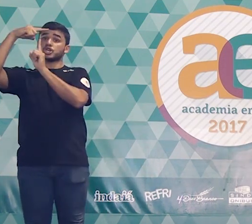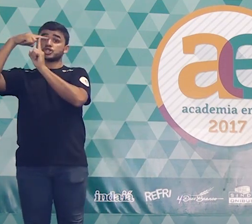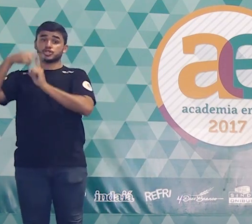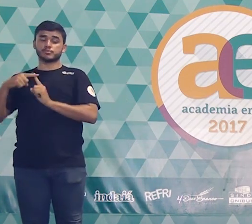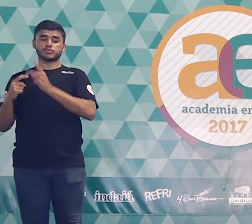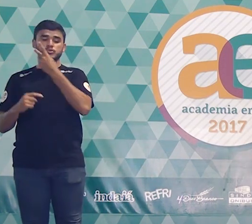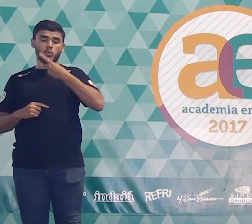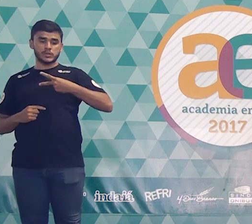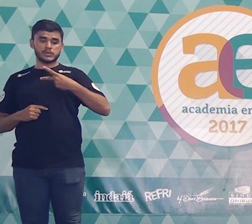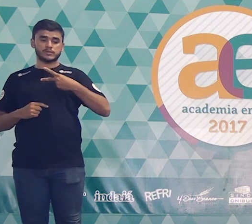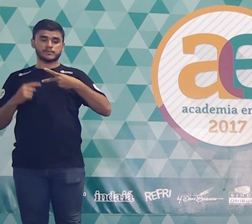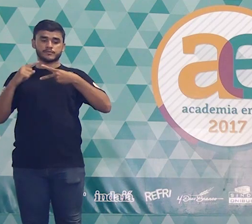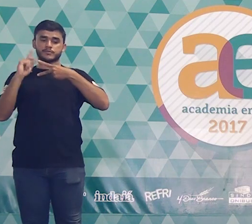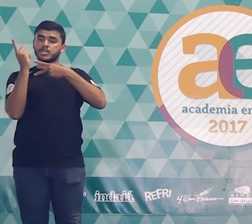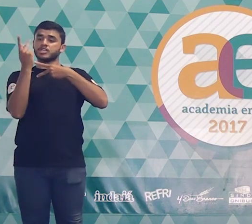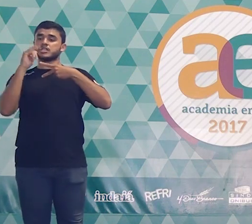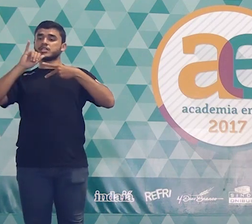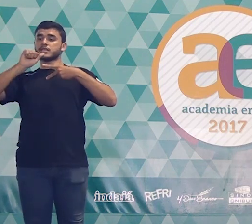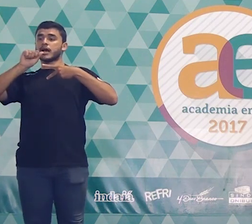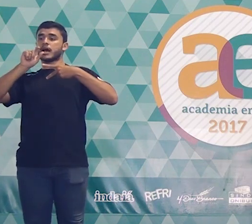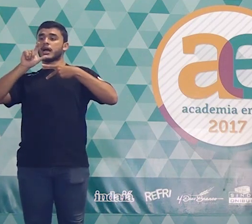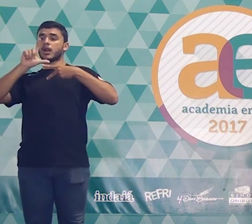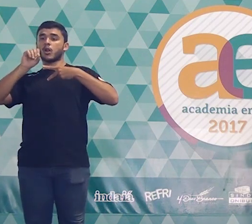constituição bioquímica celular,